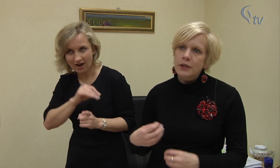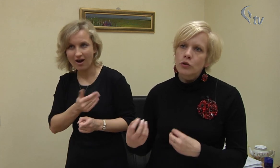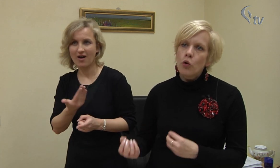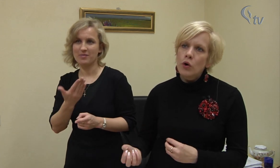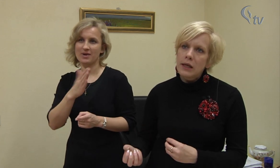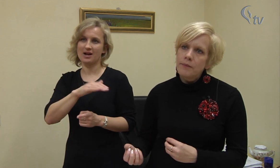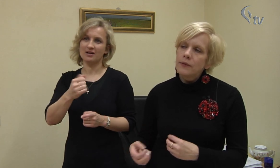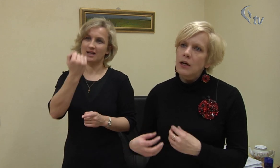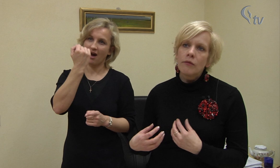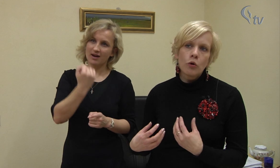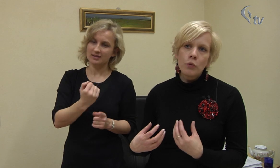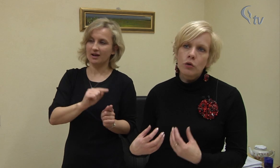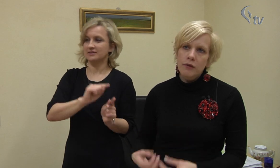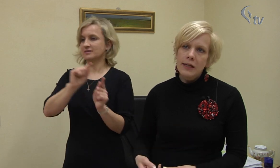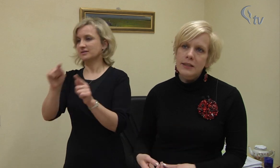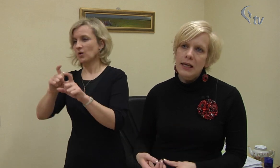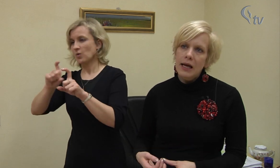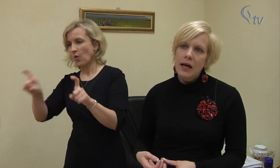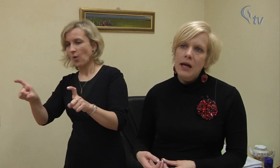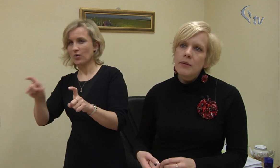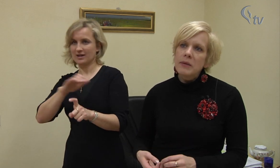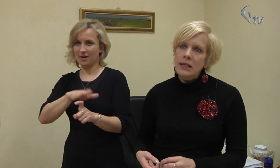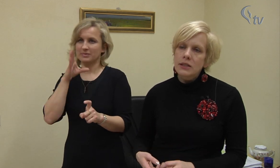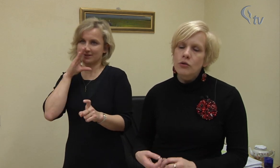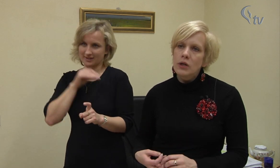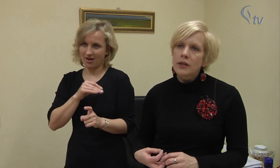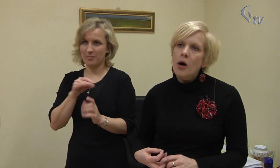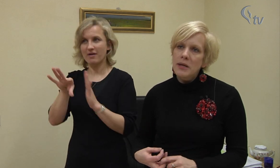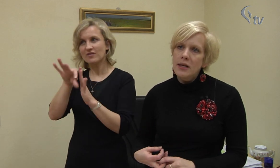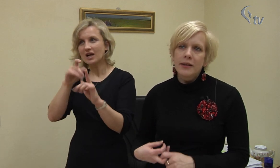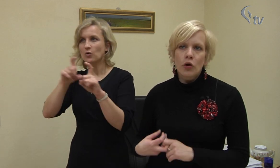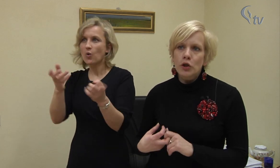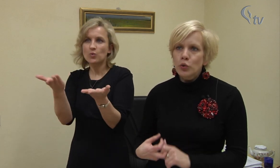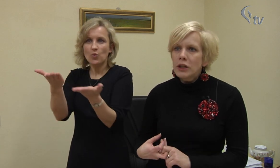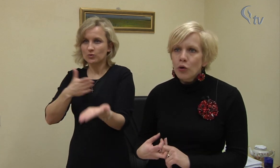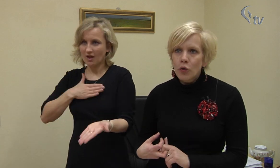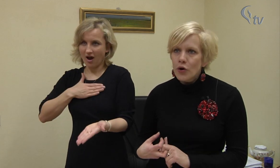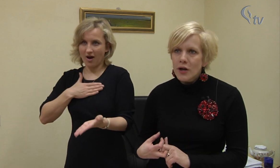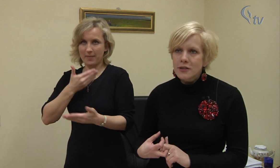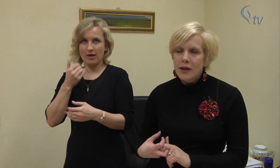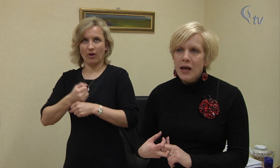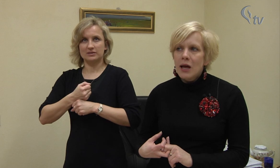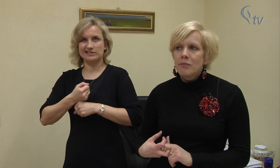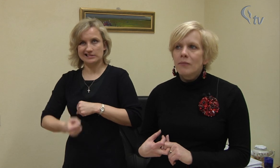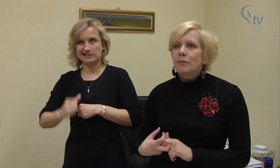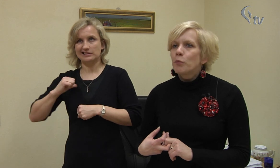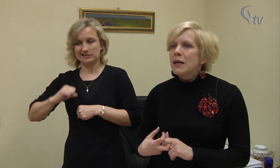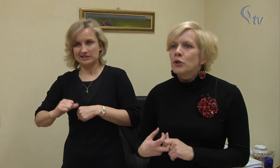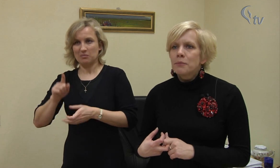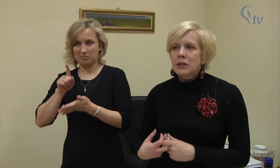lasteaiast kooli ja loomulikult valida selle, millisesse kooli ta tahab minna, et ta ei oleks sundolukorras. Probleem on täpselt sama,